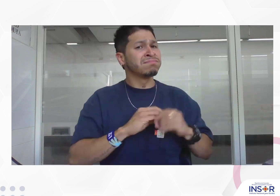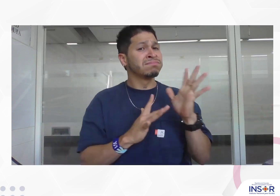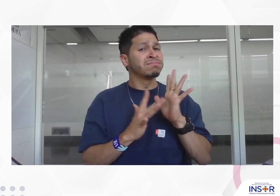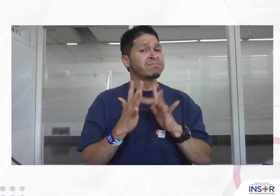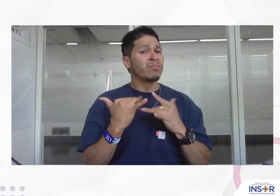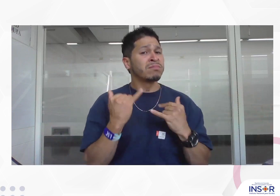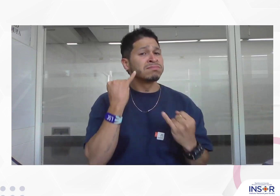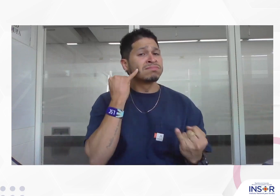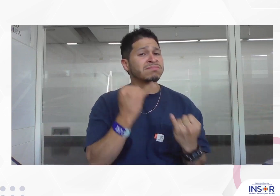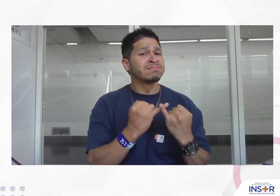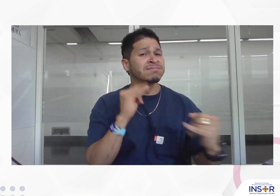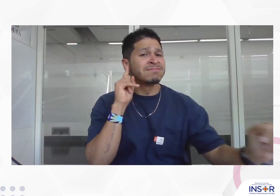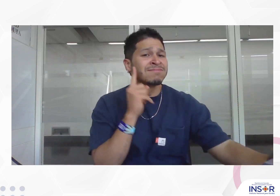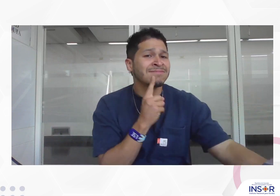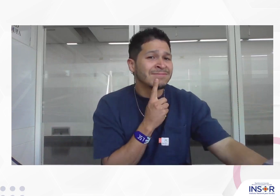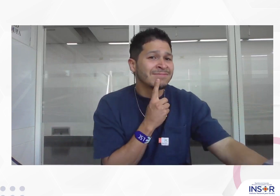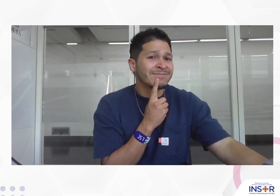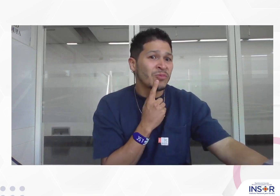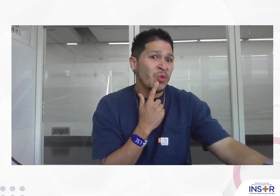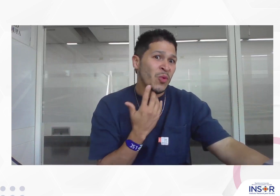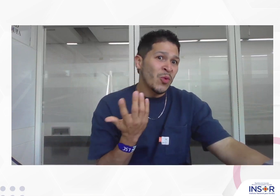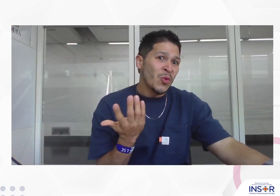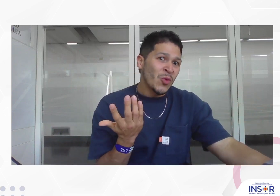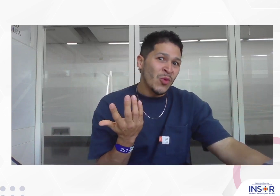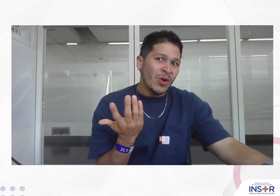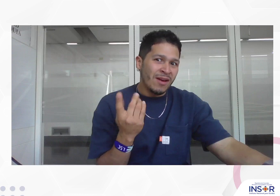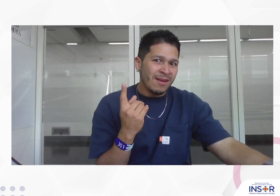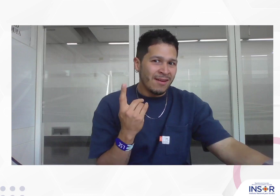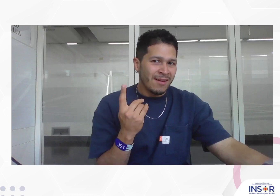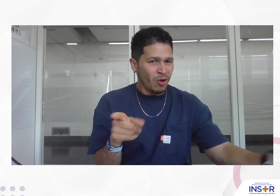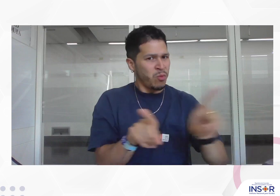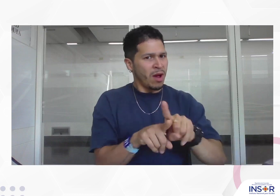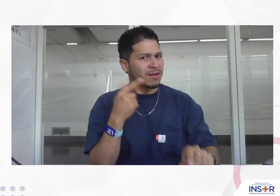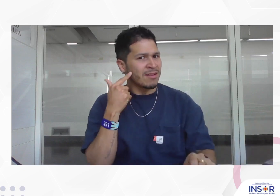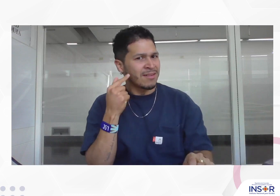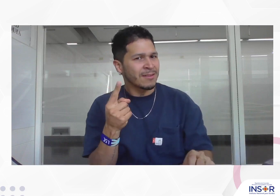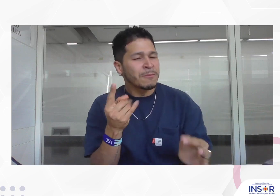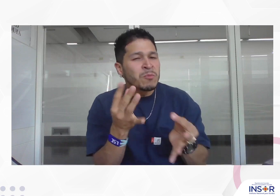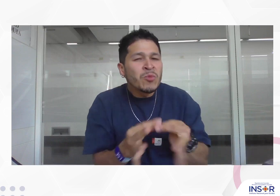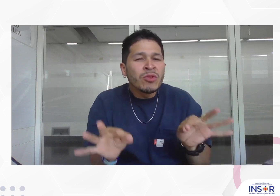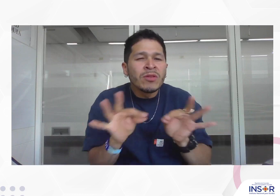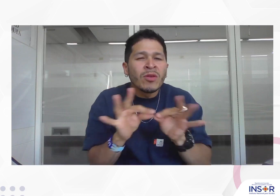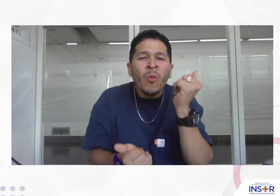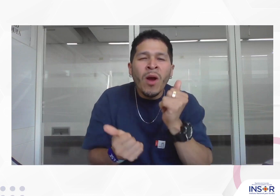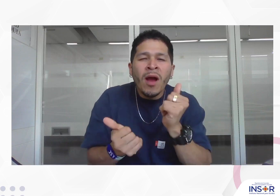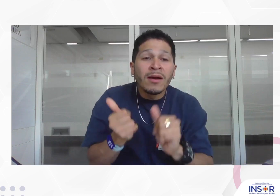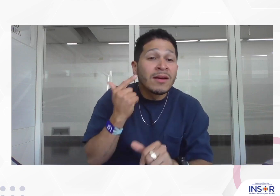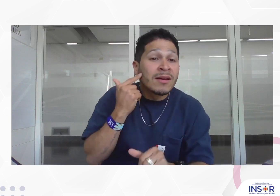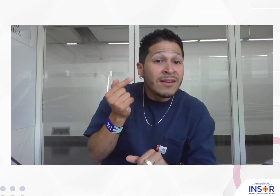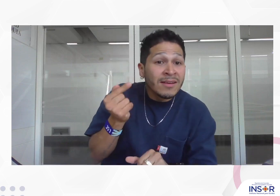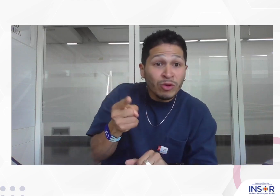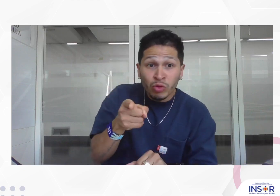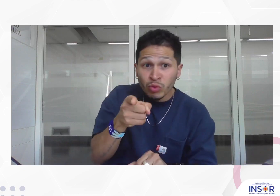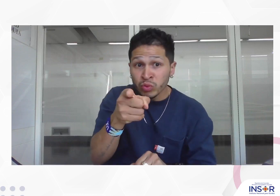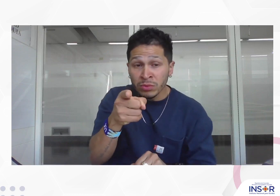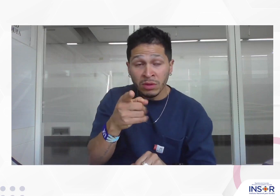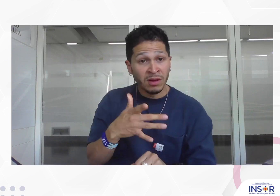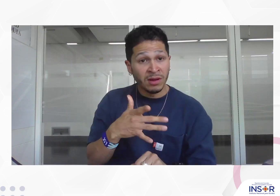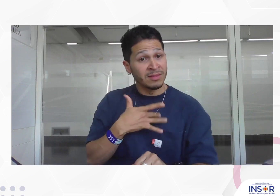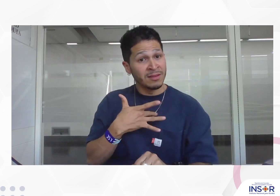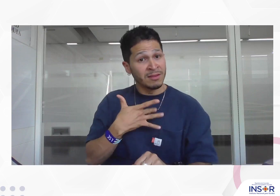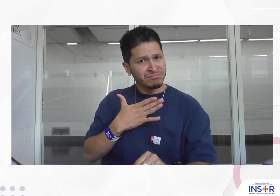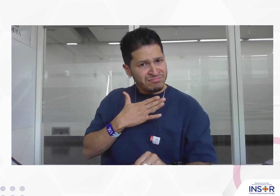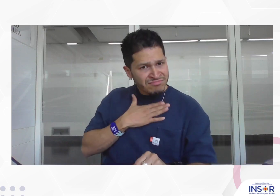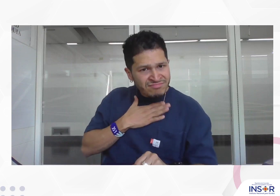esta vivencia, pues se construye una identidad sorda, así como nos menciona Padilat, porque se está allí en contacto con la